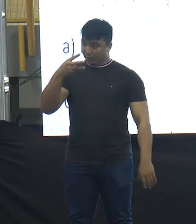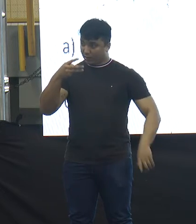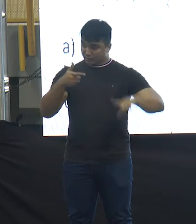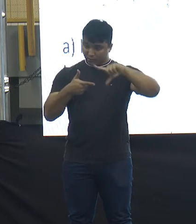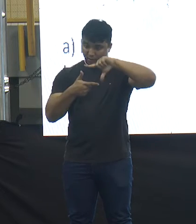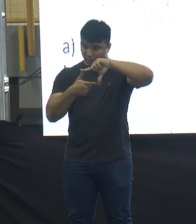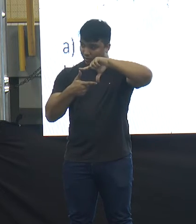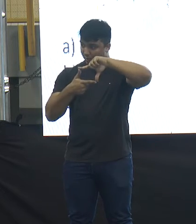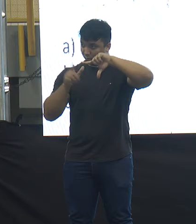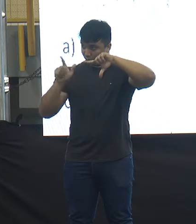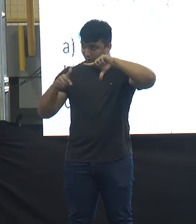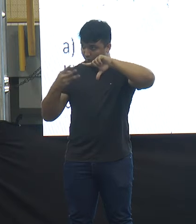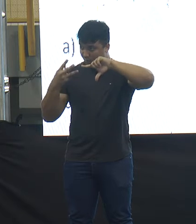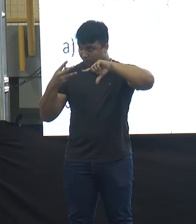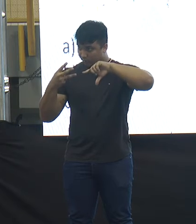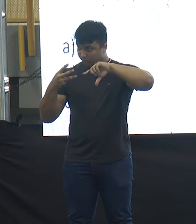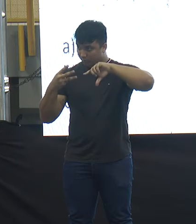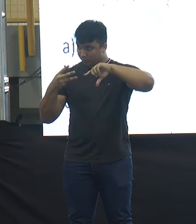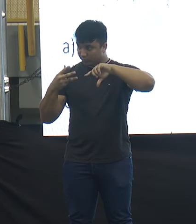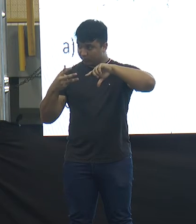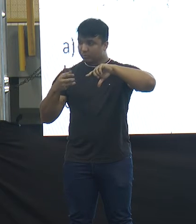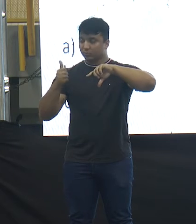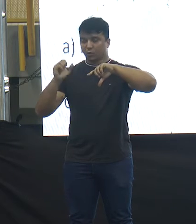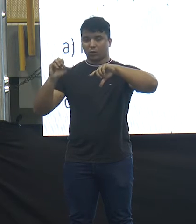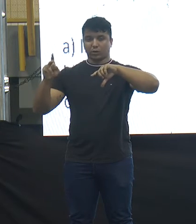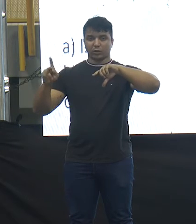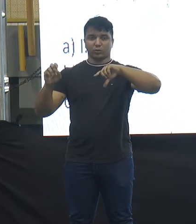3 é um retângulo? Yes.